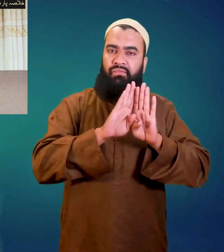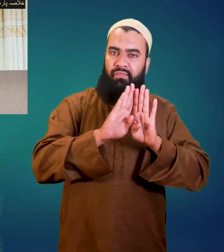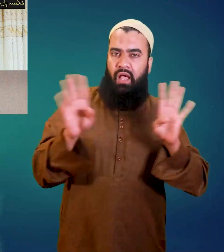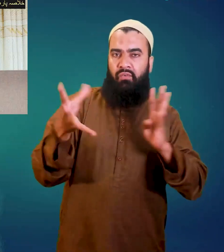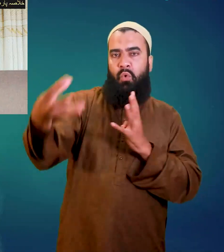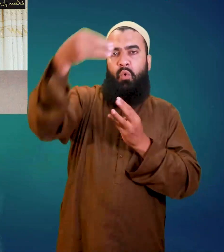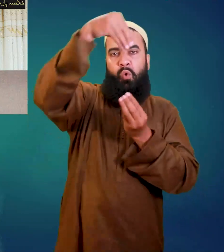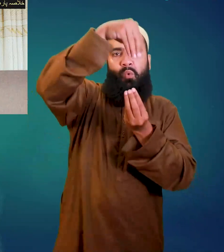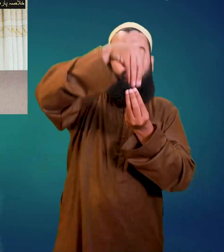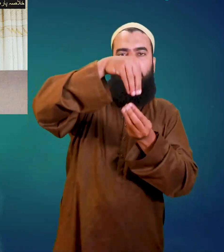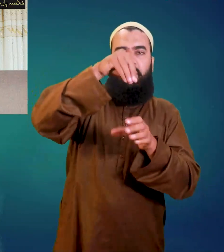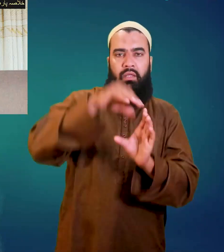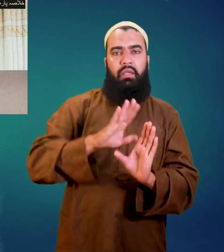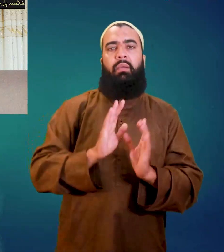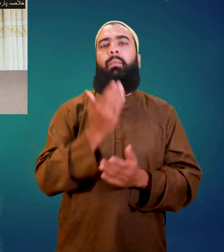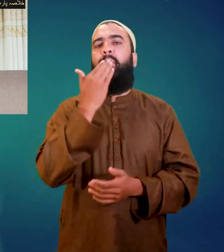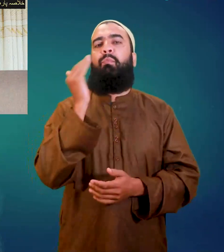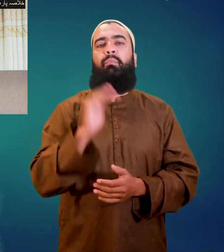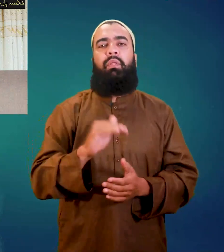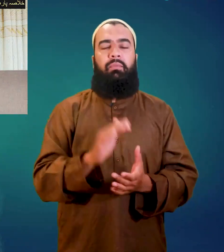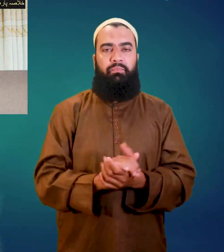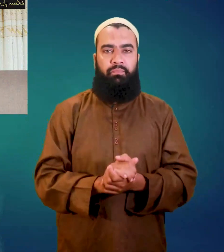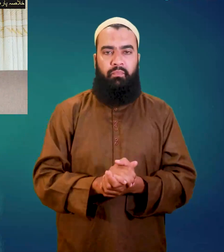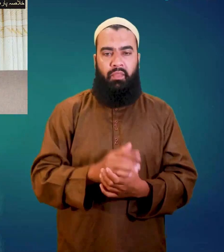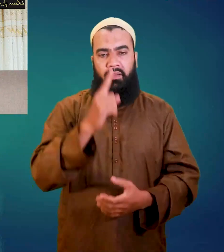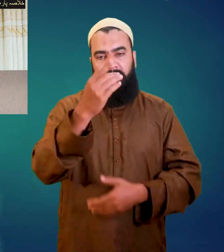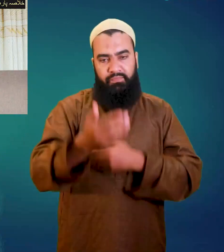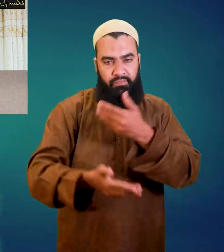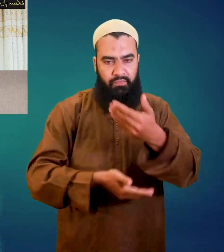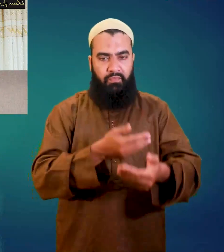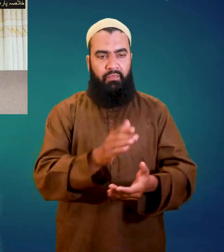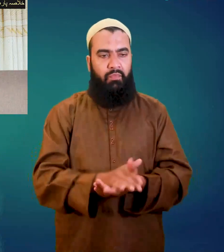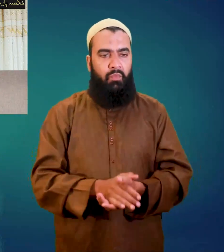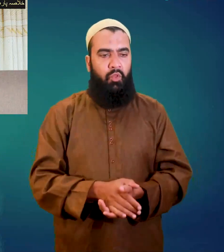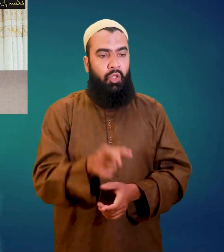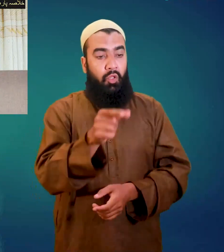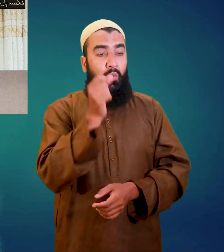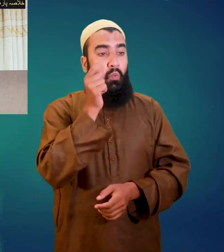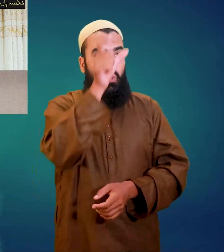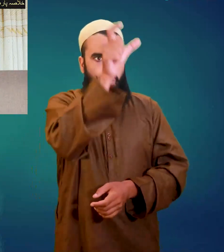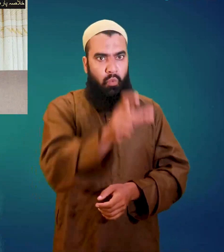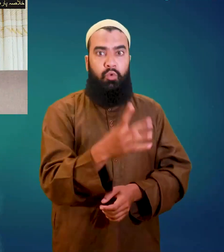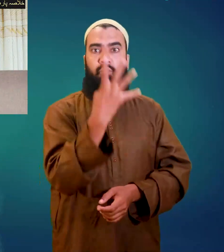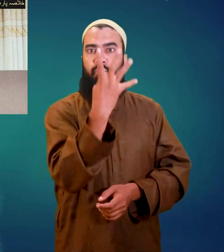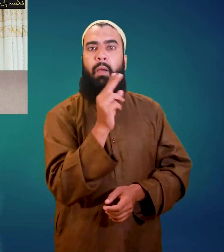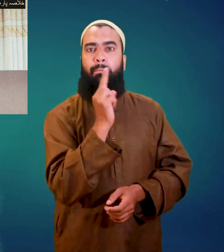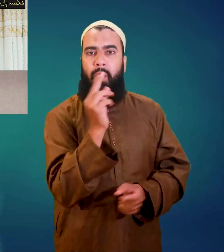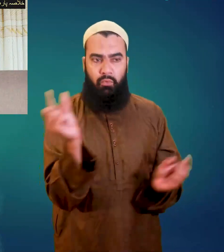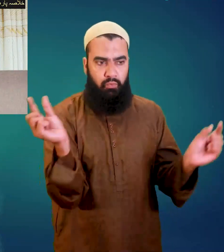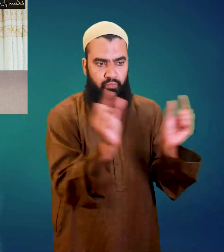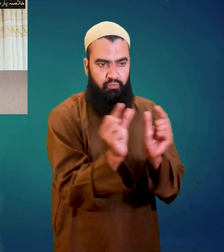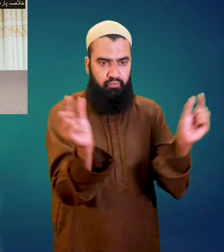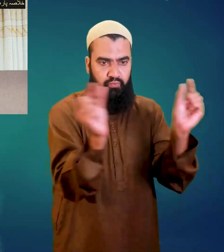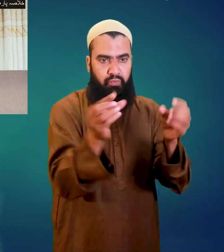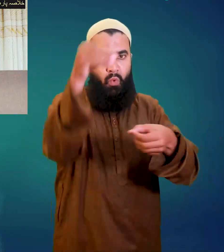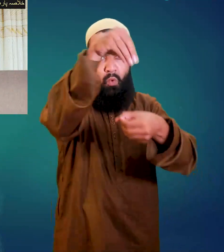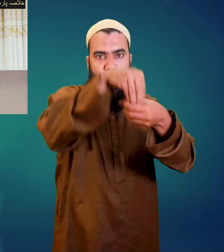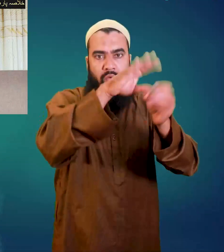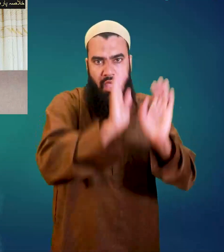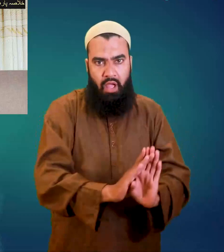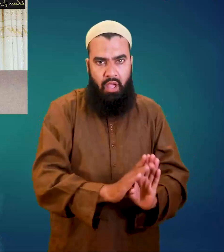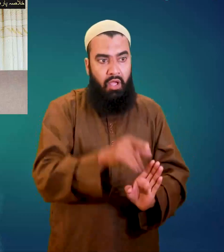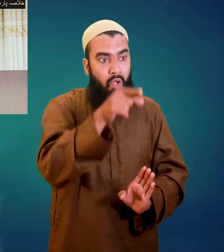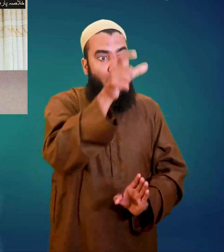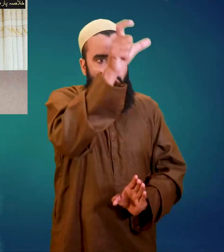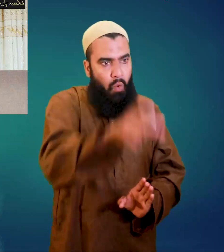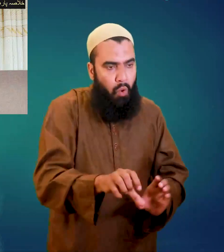فرمایا فَأُولَئِكَ هُمُ الْفَائِزُونَ، یہ 4 چیزیں اختیار کرنے والے لوگ کامیاب ہیں، کامیابی کے